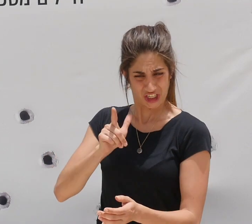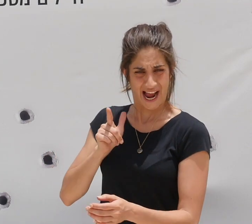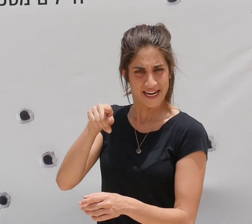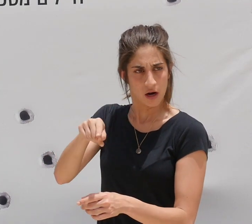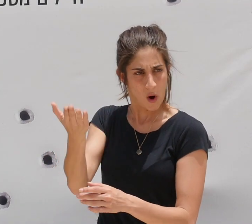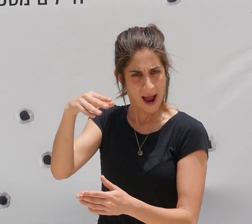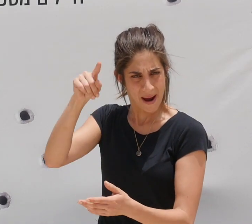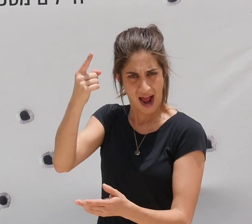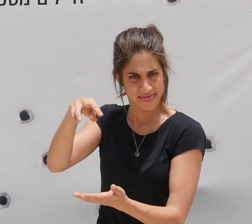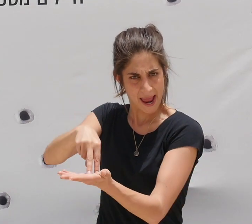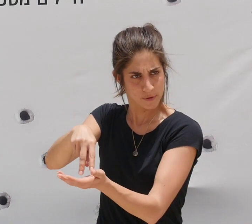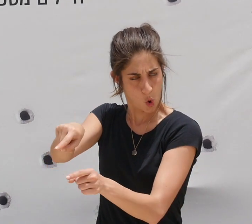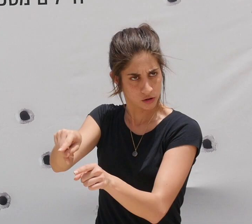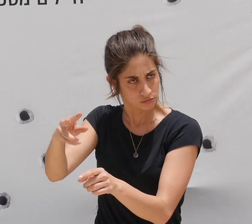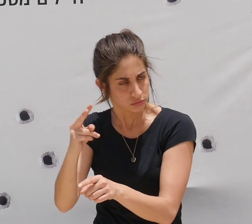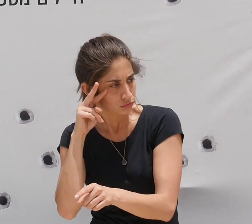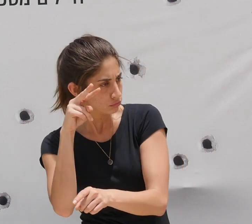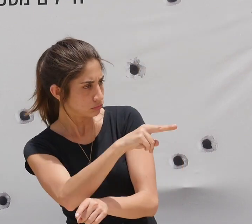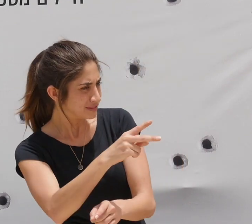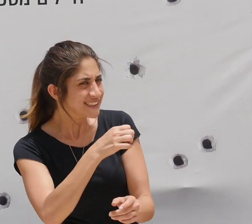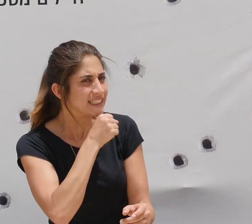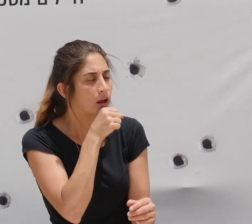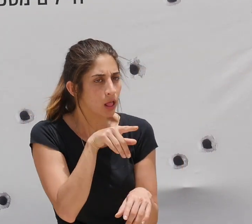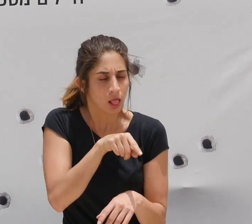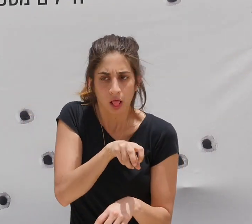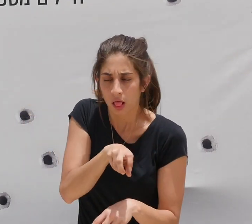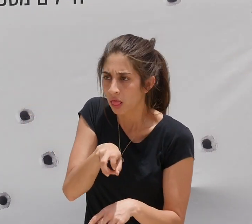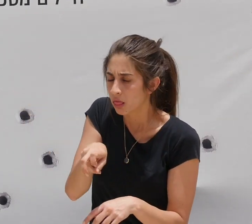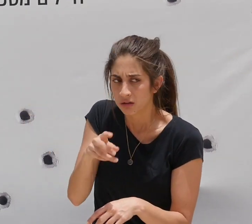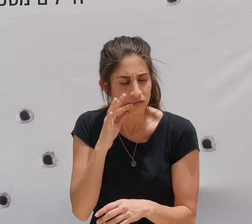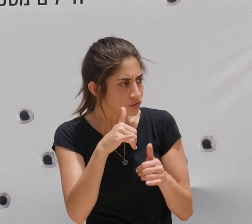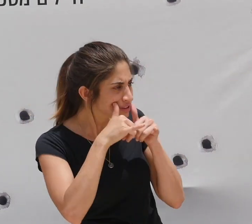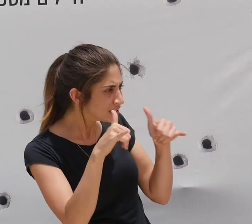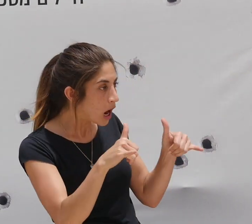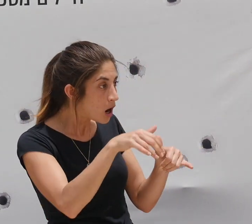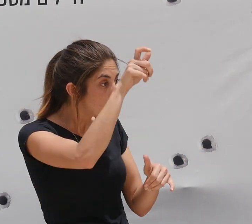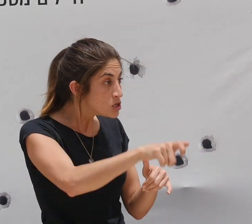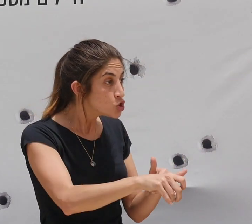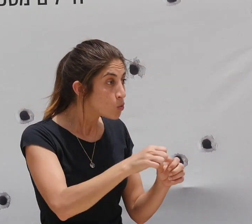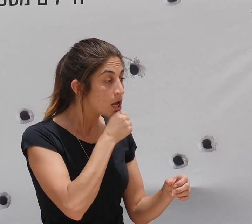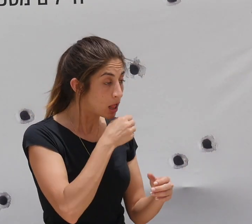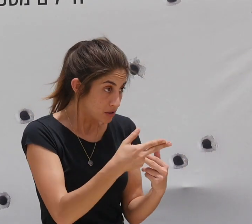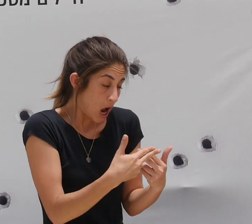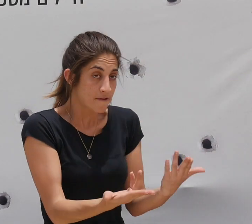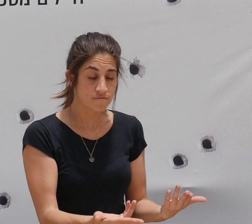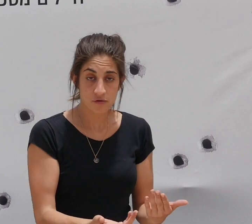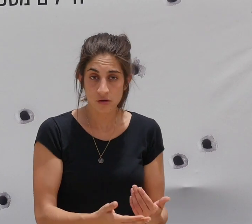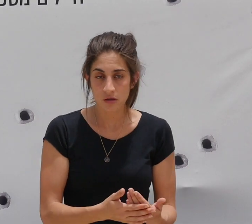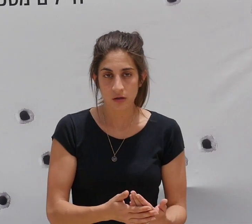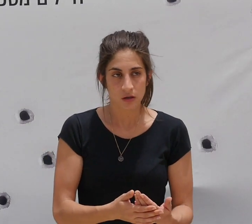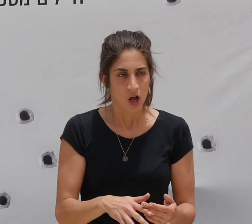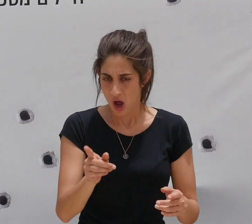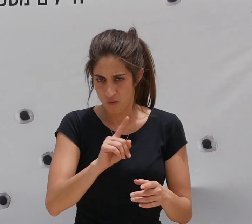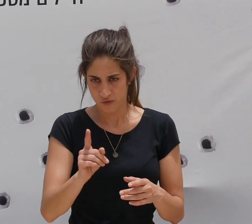באחת העמדות ראה מישהו זקן מתקרב, והוא צעק שמישהו זקן מתקרב. הוא לא ירה